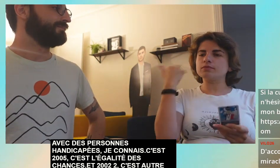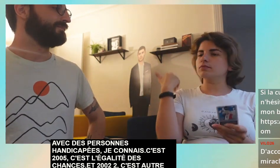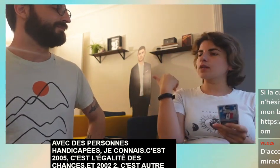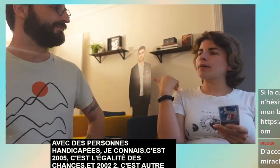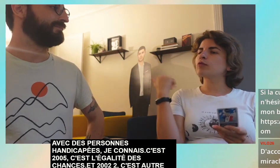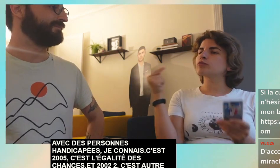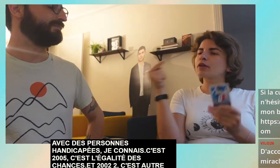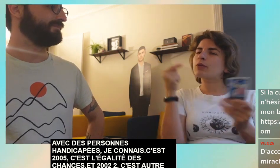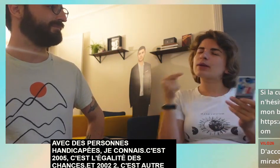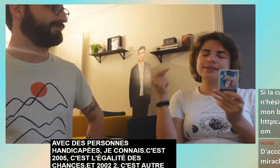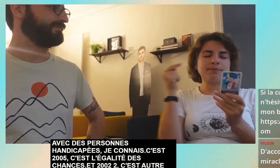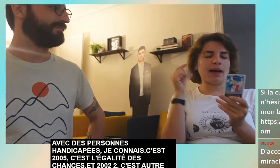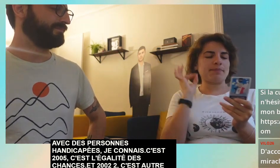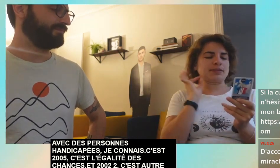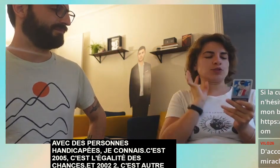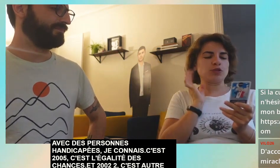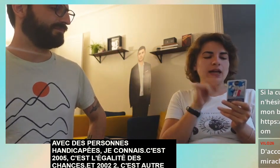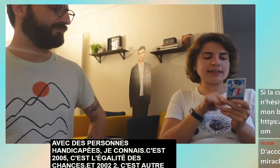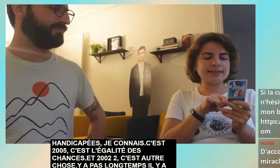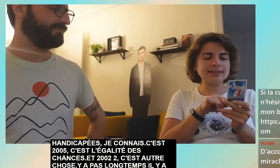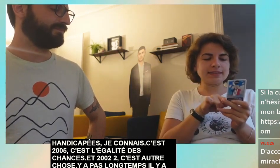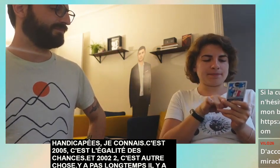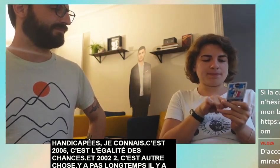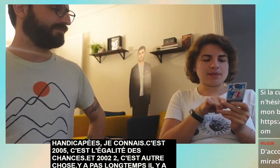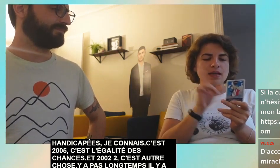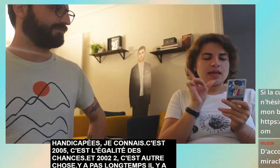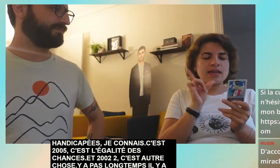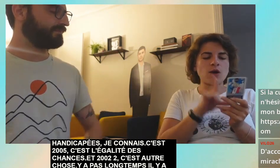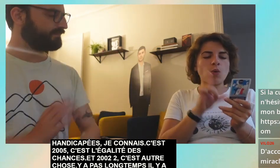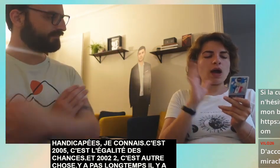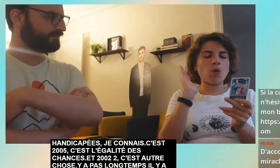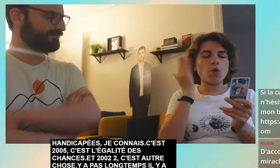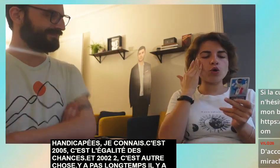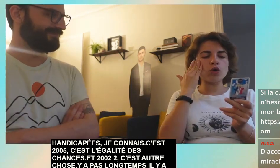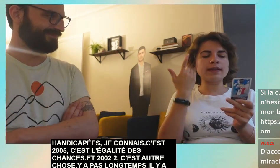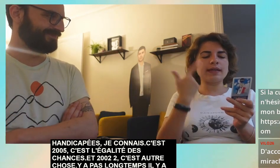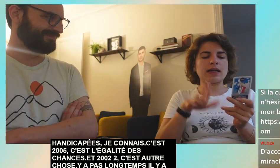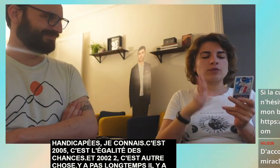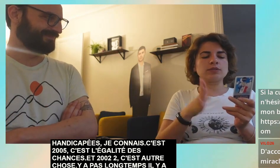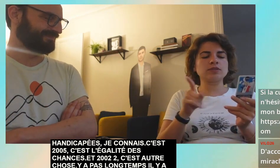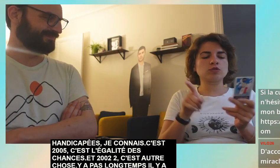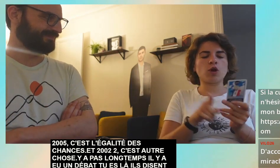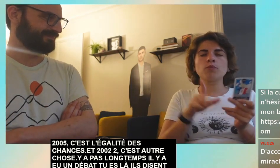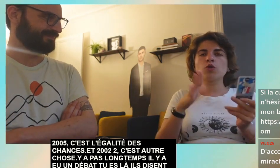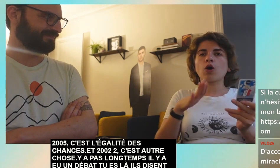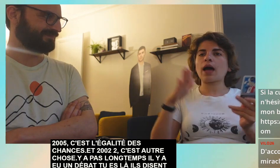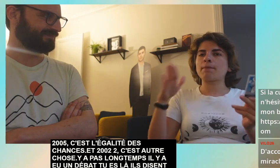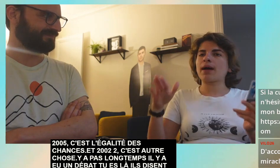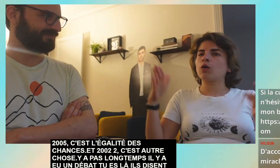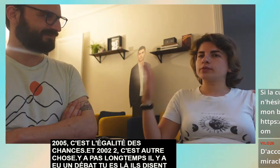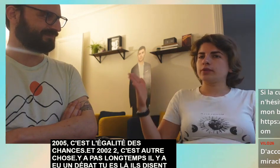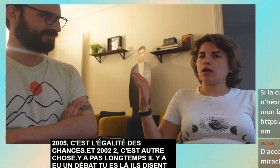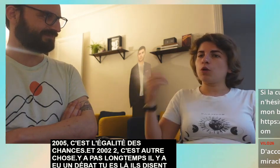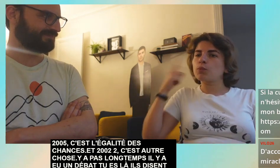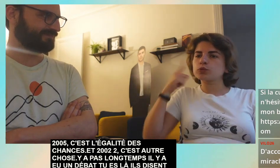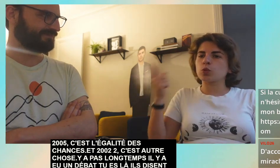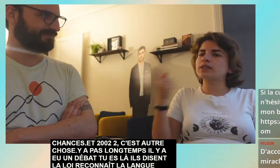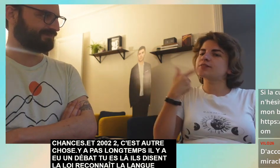Il n'y a pas longtemps, il y a eu un débat. Parce que là, ils disent la loi reconnaît la langue de signe comme une langue à part entière. Pour toi, ça me dit